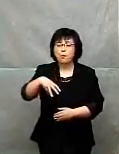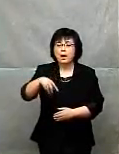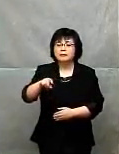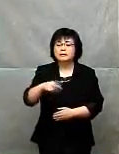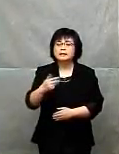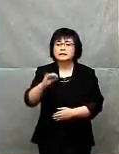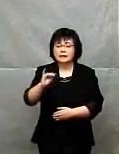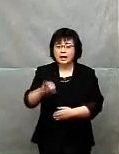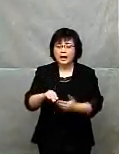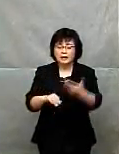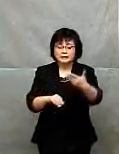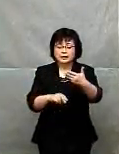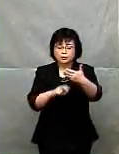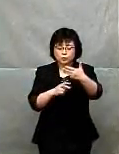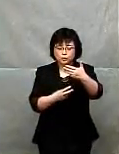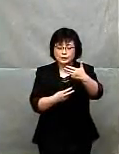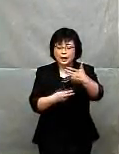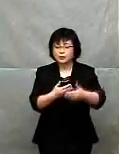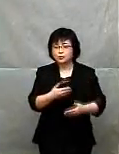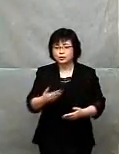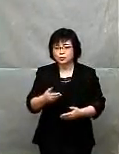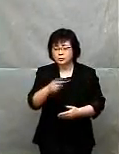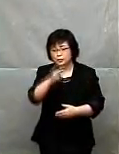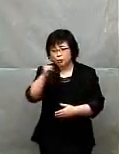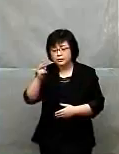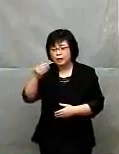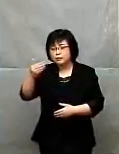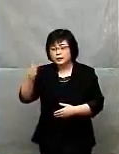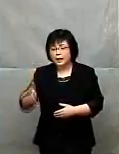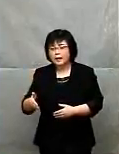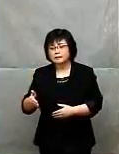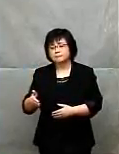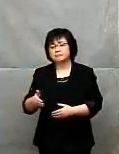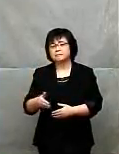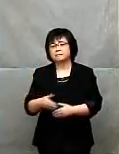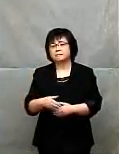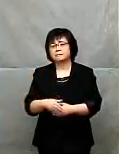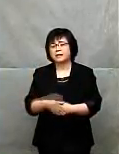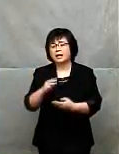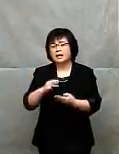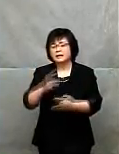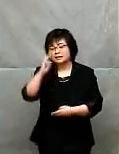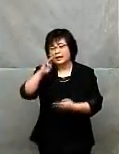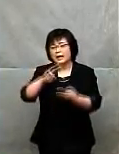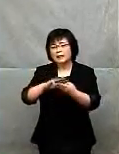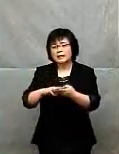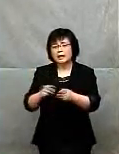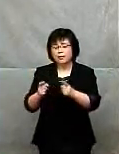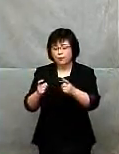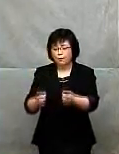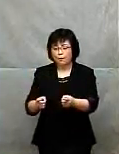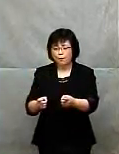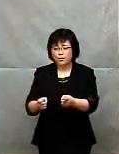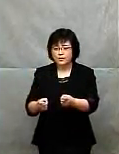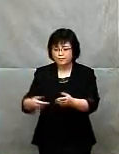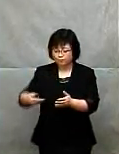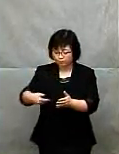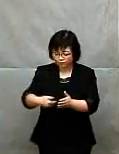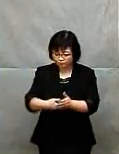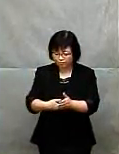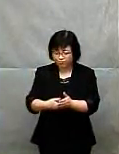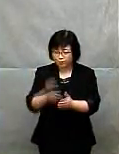2日水曜日午前9時30分に本県の酒田港に入港し、午